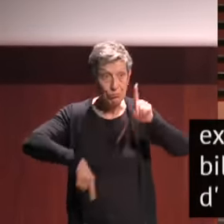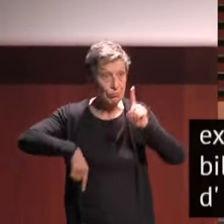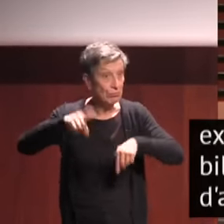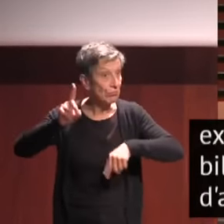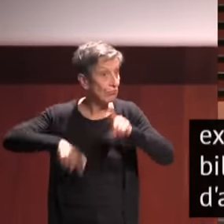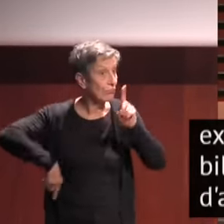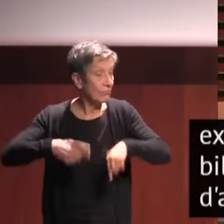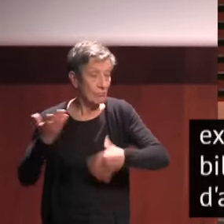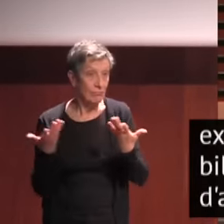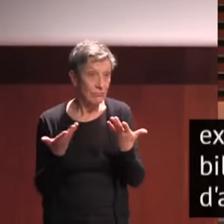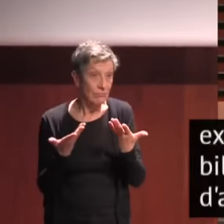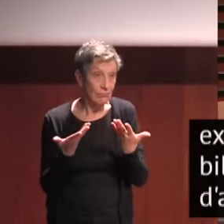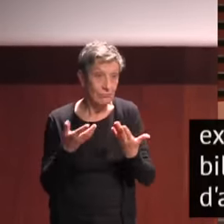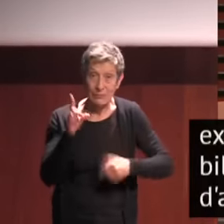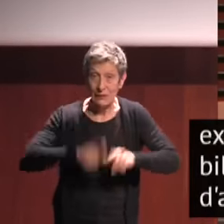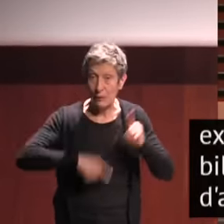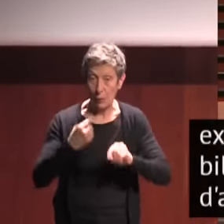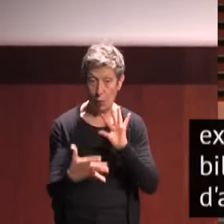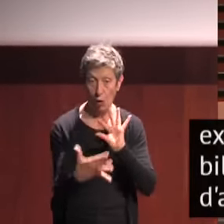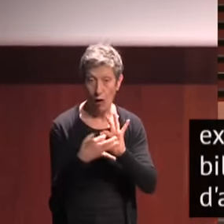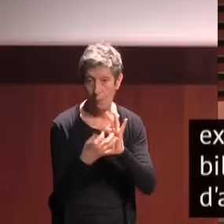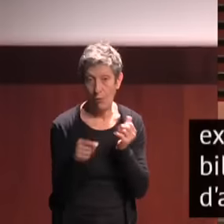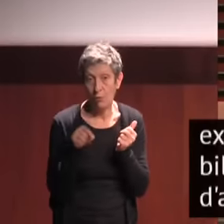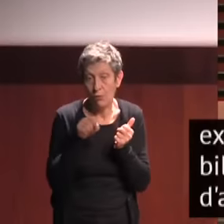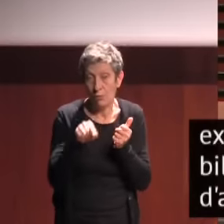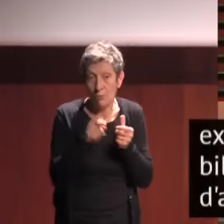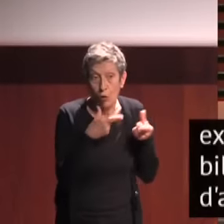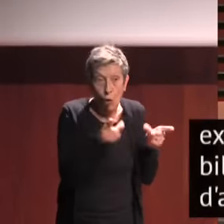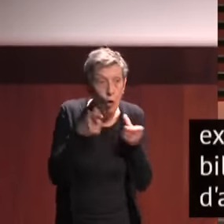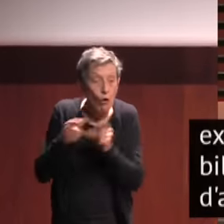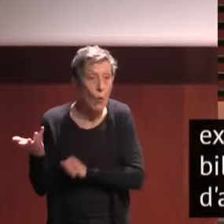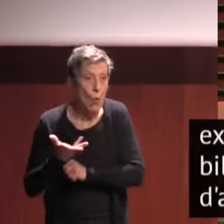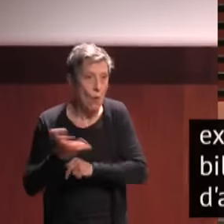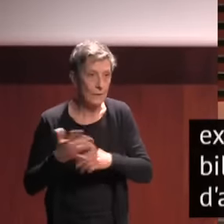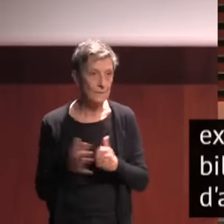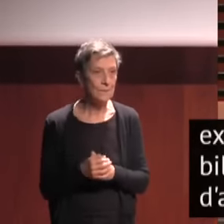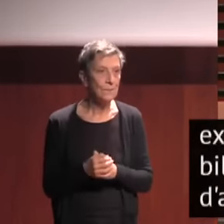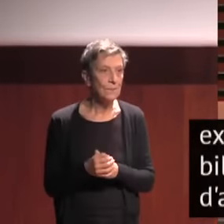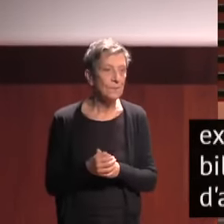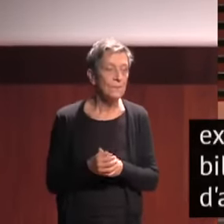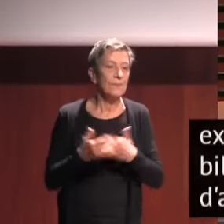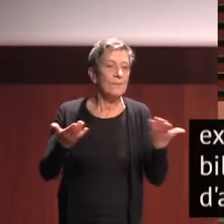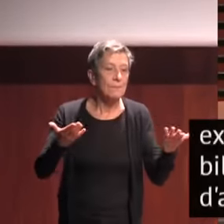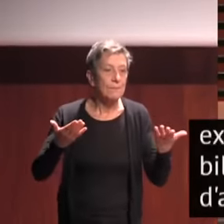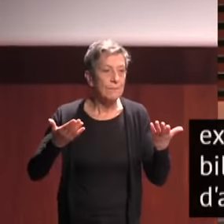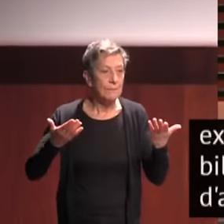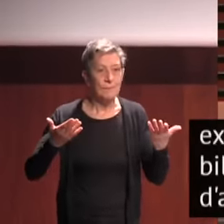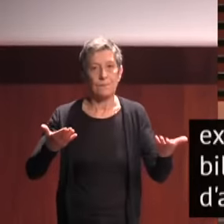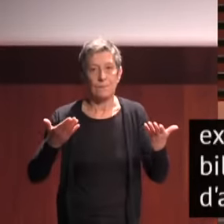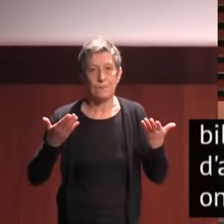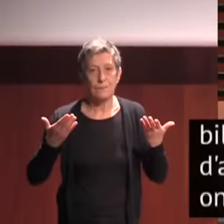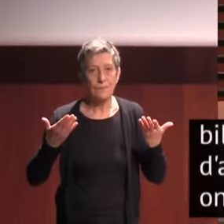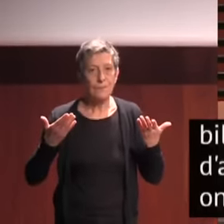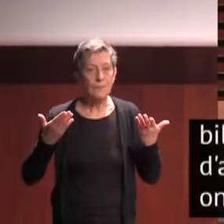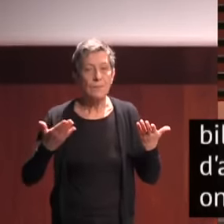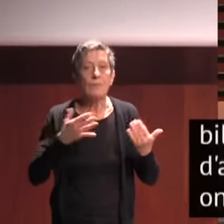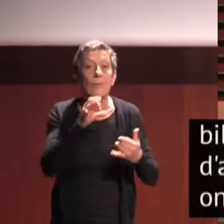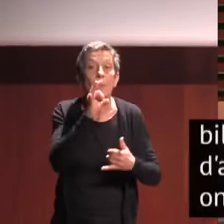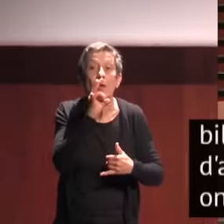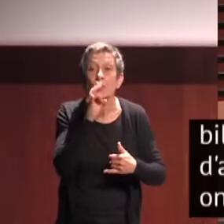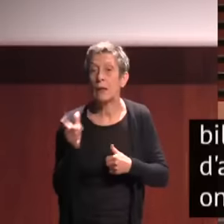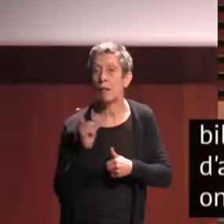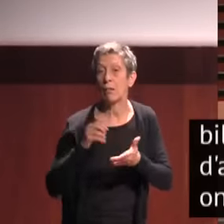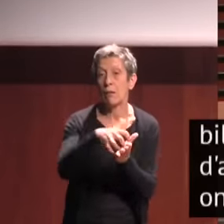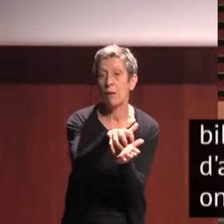selon le rapport que ces personnes sourdes ont aux langues en question. Dans ce travail que je vous ai mentionné, qu'on a fait avec Pierre Schmitt, on